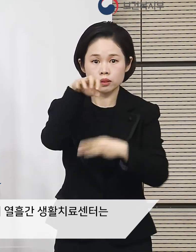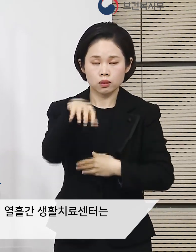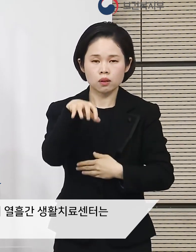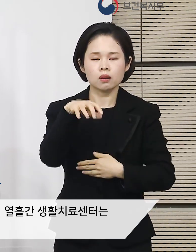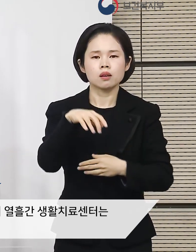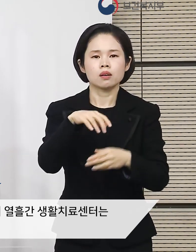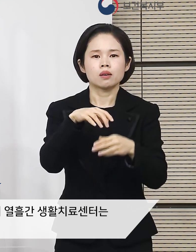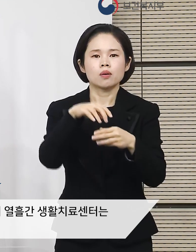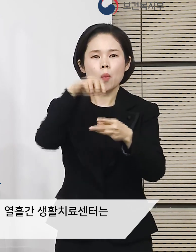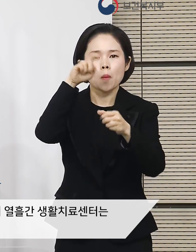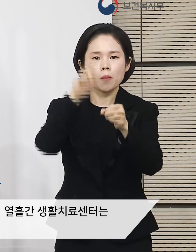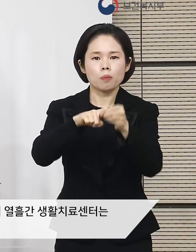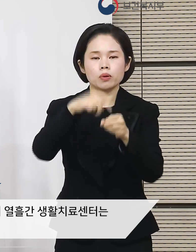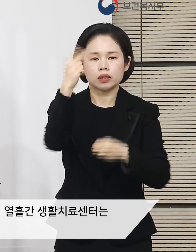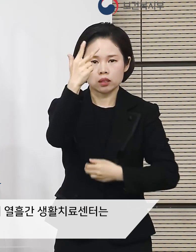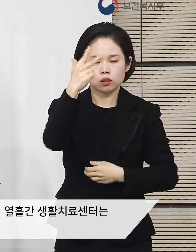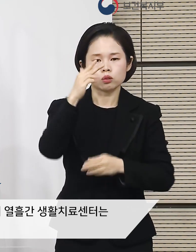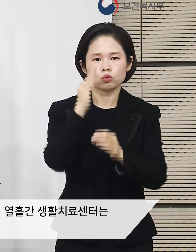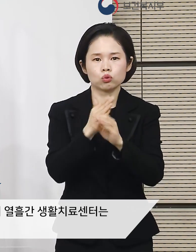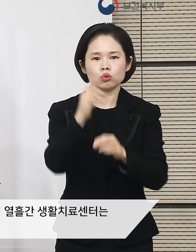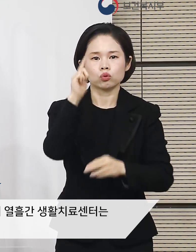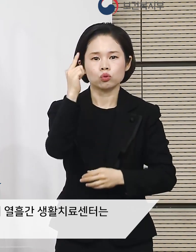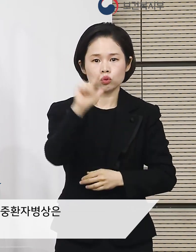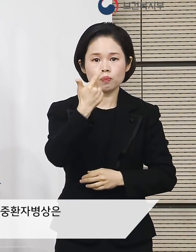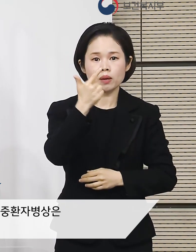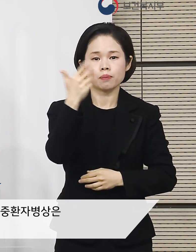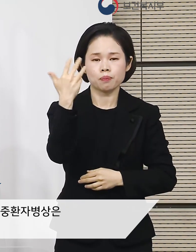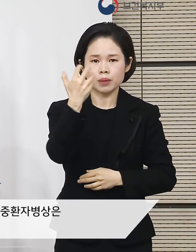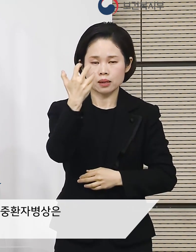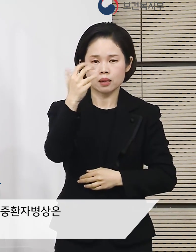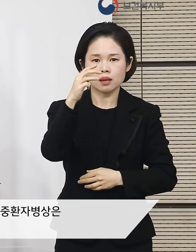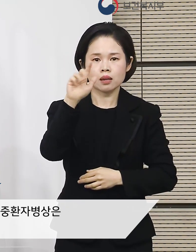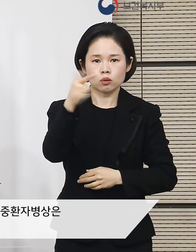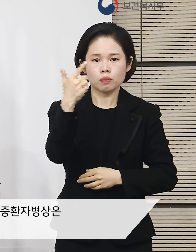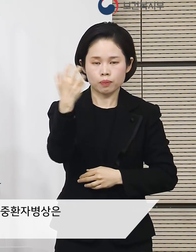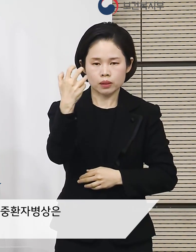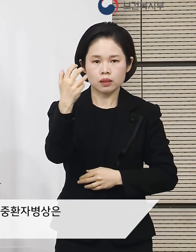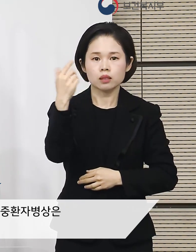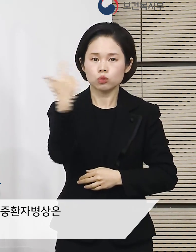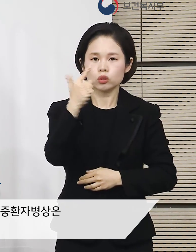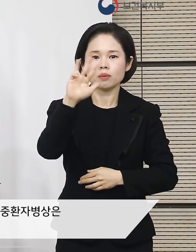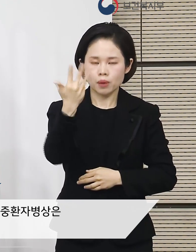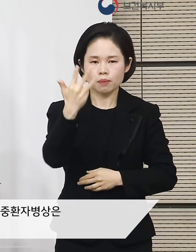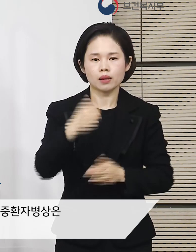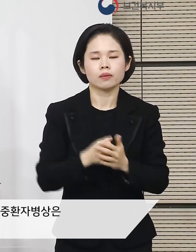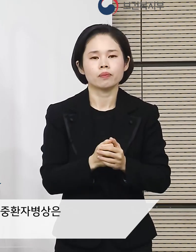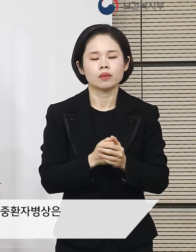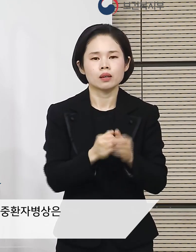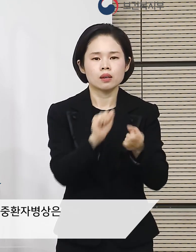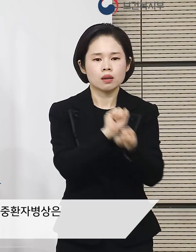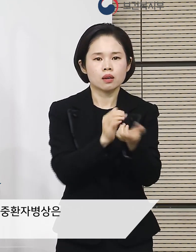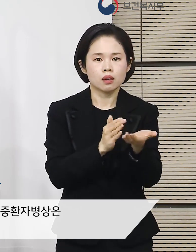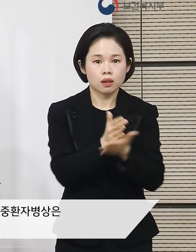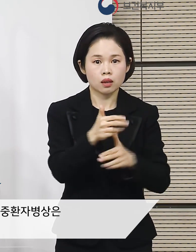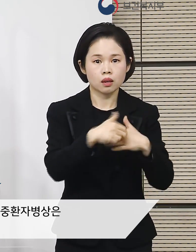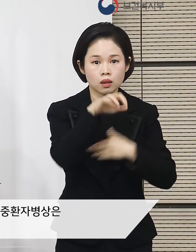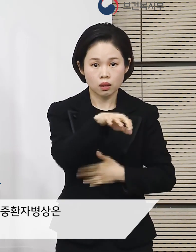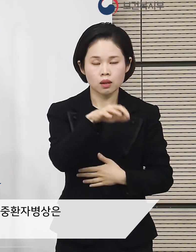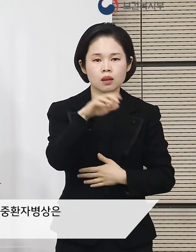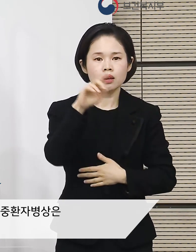7,000병상 대비 6,800여 병상, 전담병원은 목표 2,700병상 대비